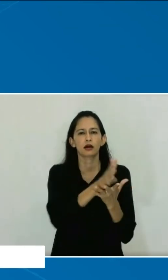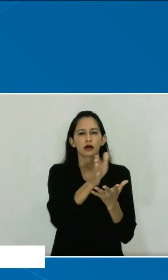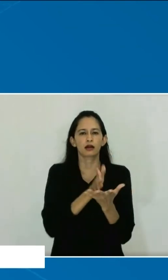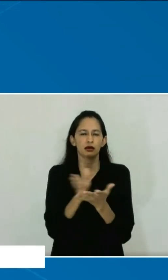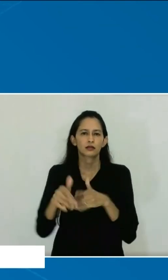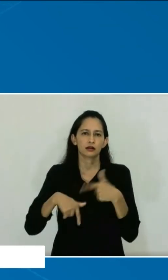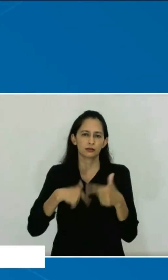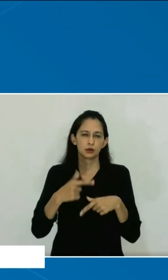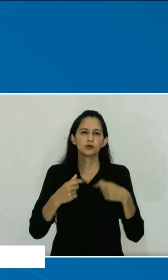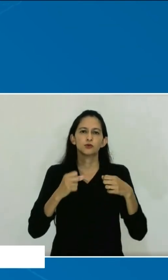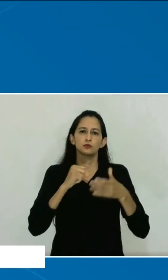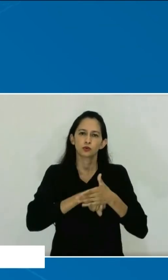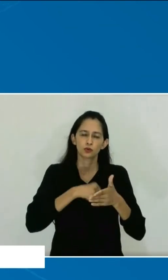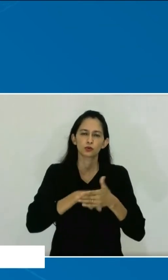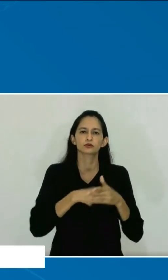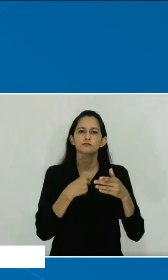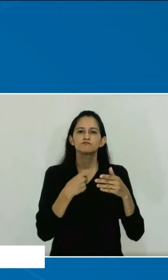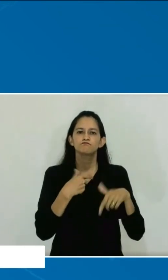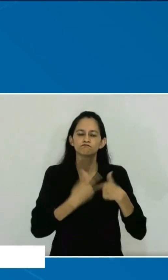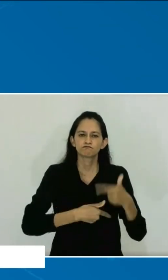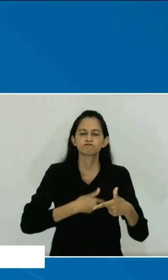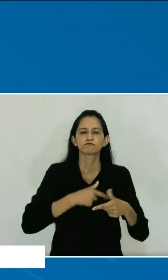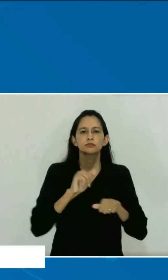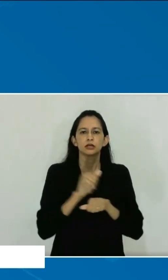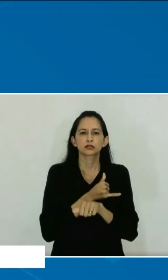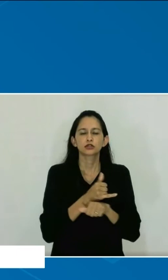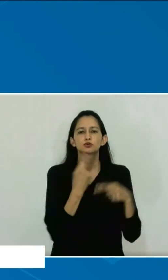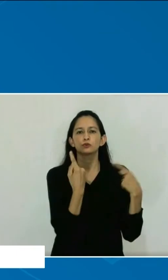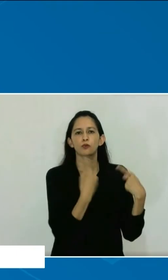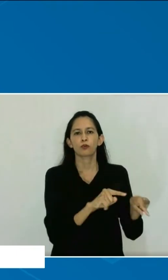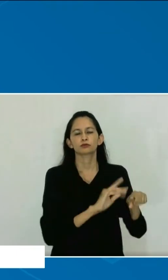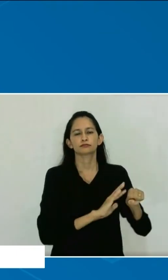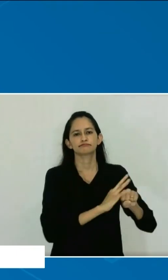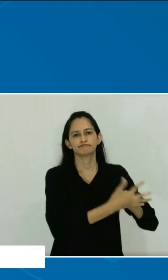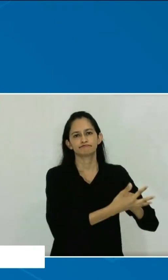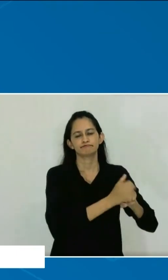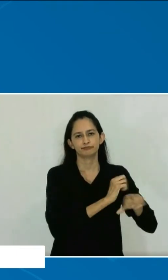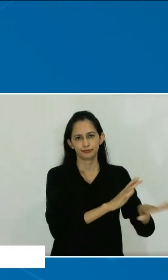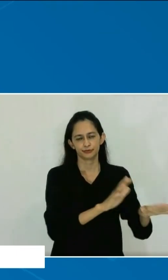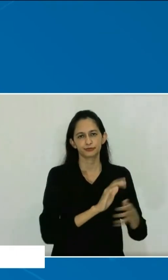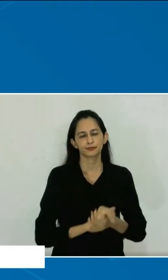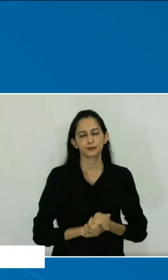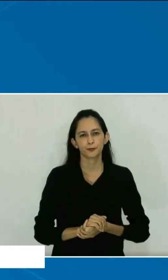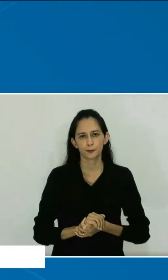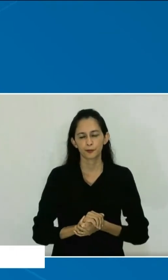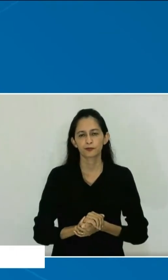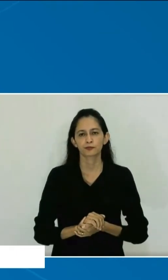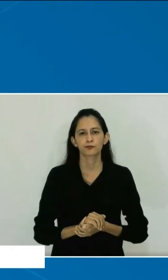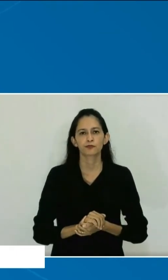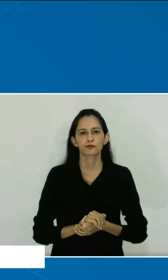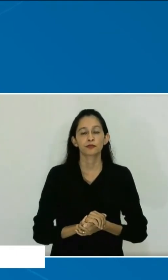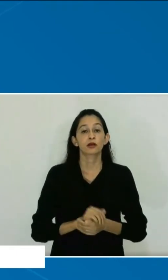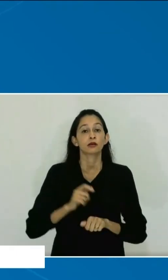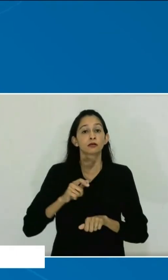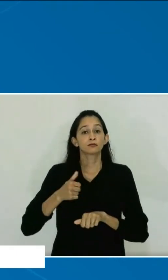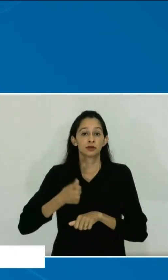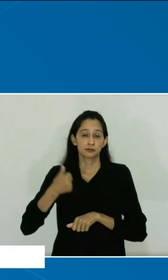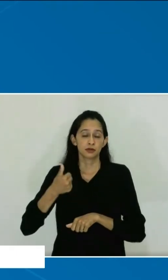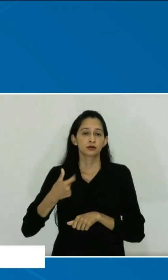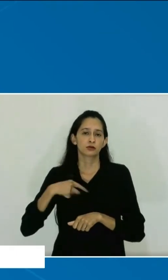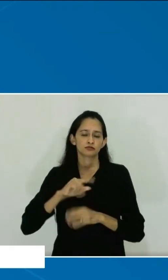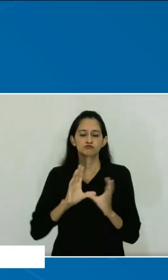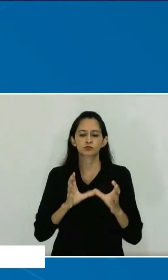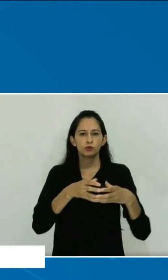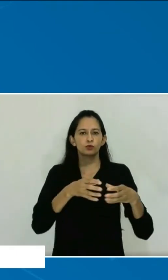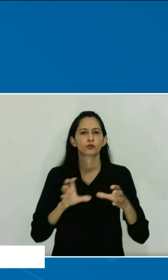Covid. Os primeiros momentos foram momentos de participação em diversos